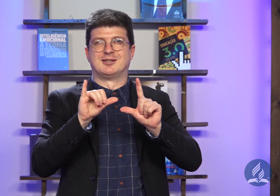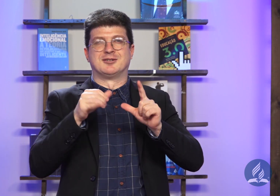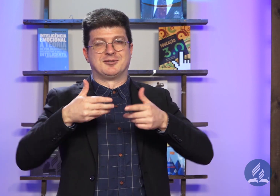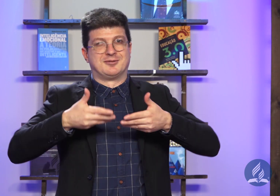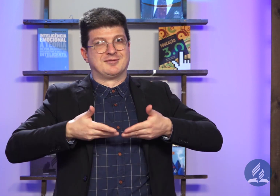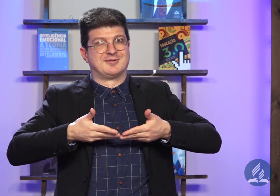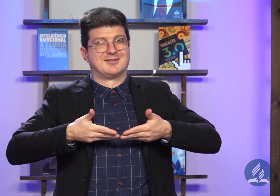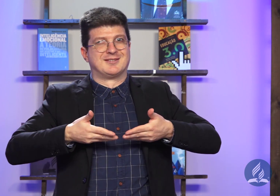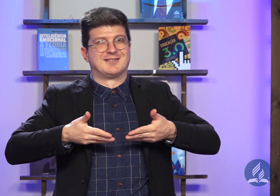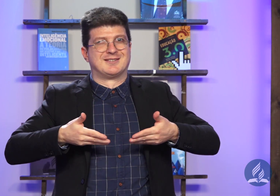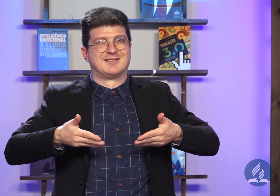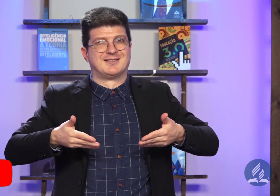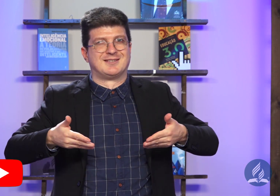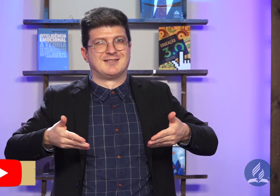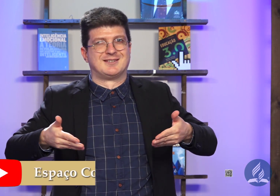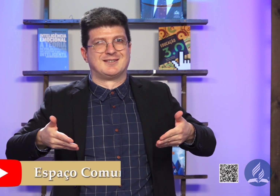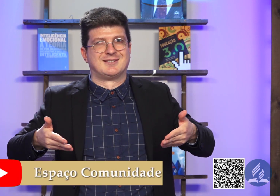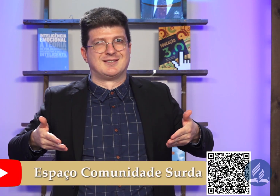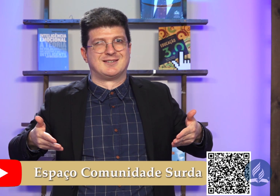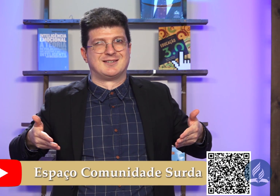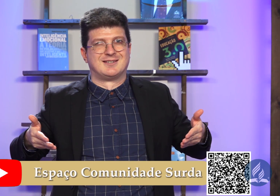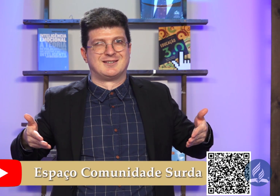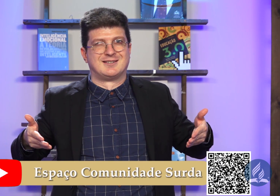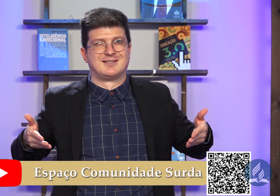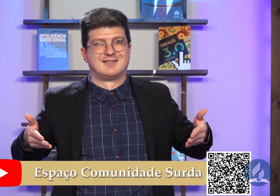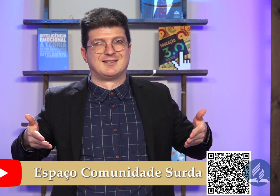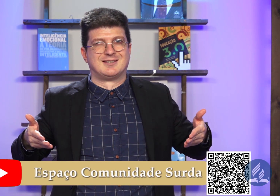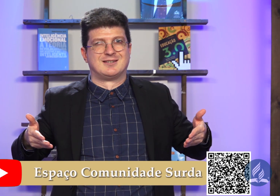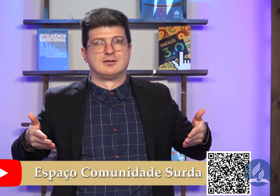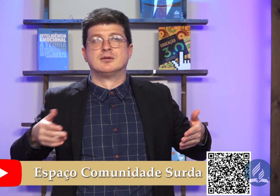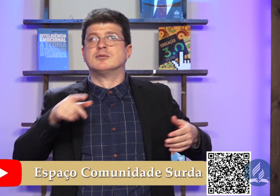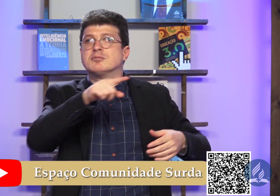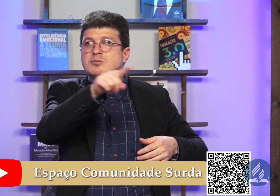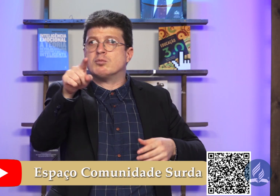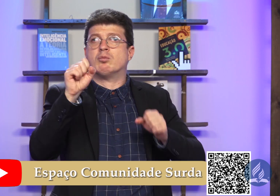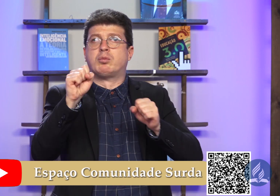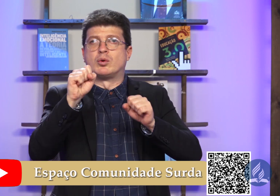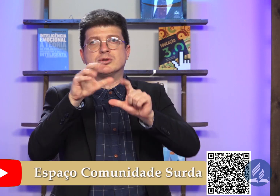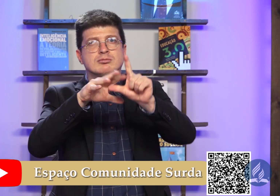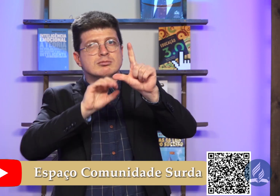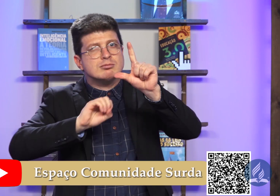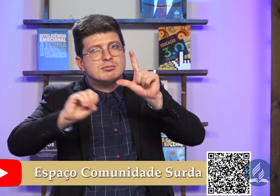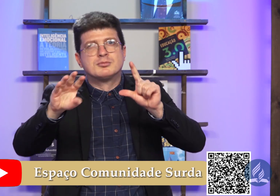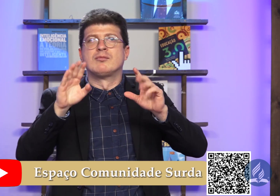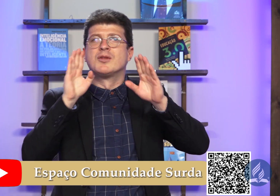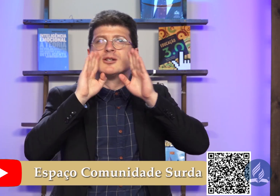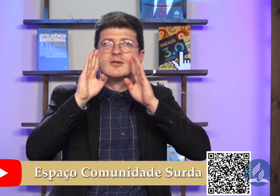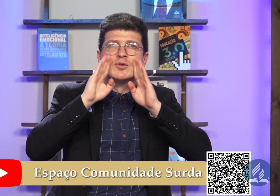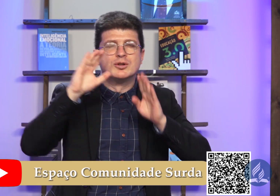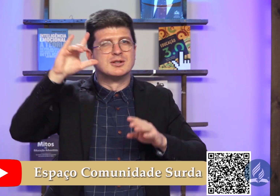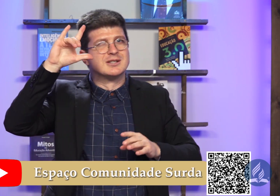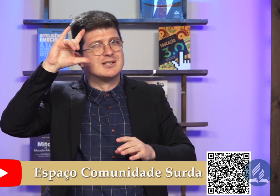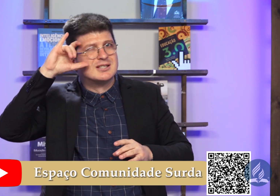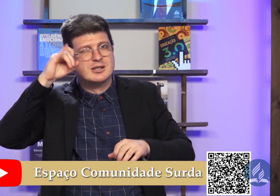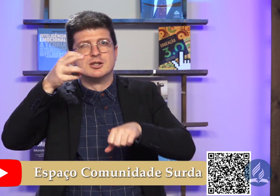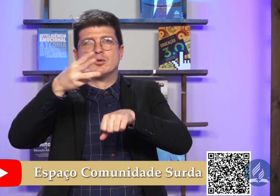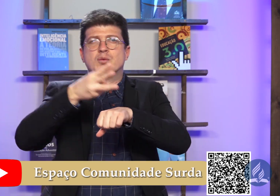muito bem-vindos. Vocês têm o acesso aqui através desse link do YouTube. E vocês podem compartilhar